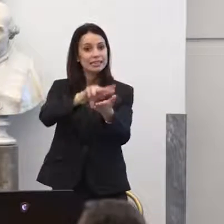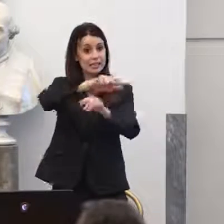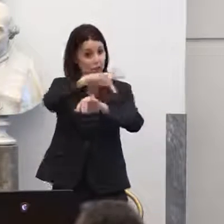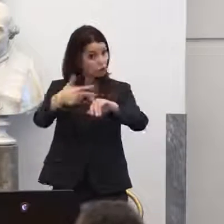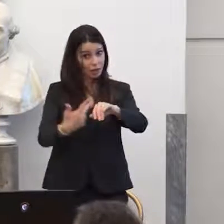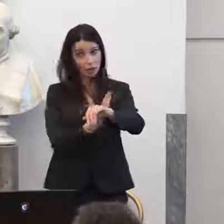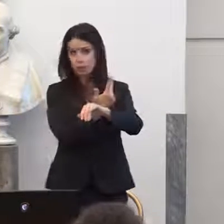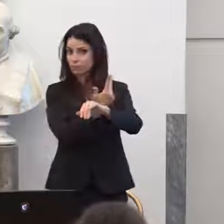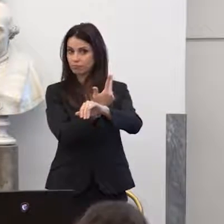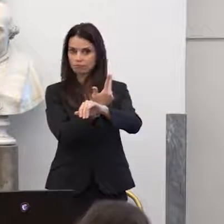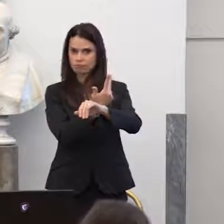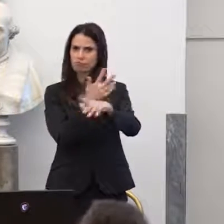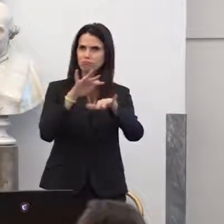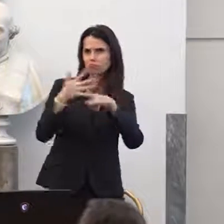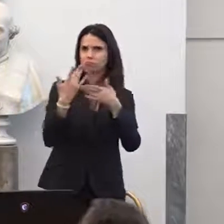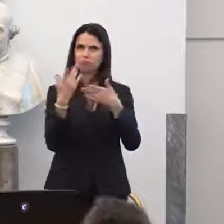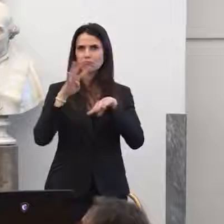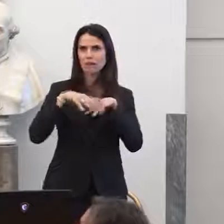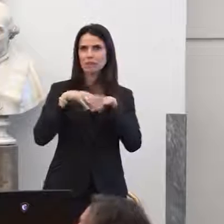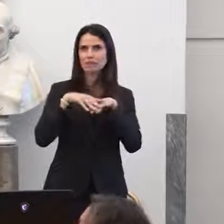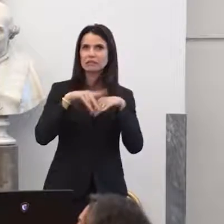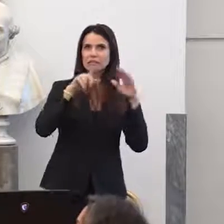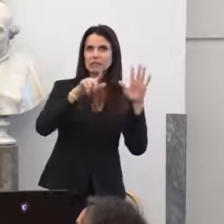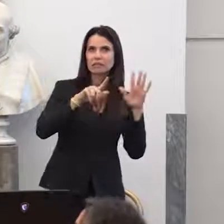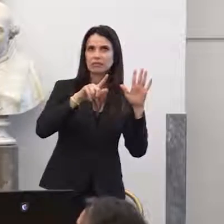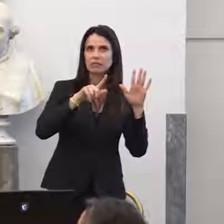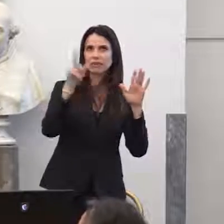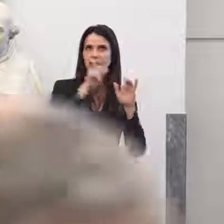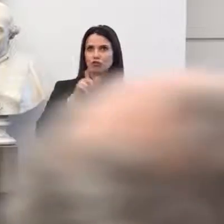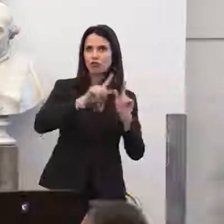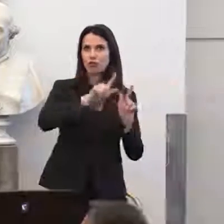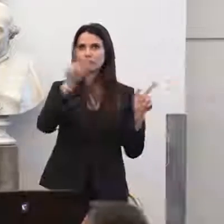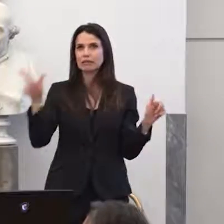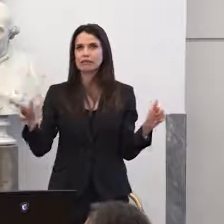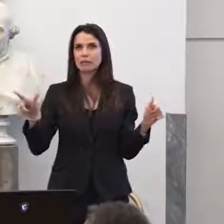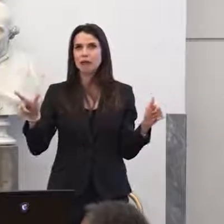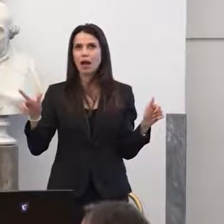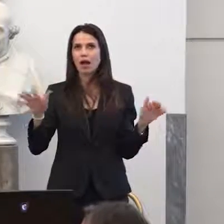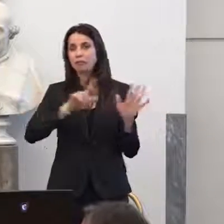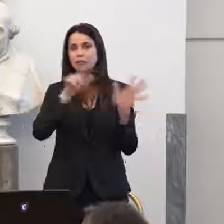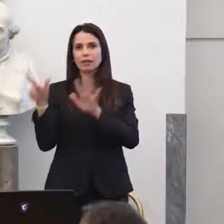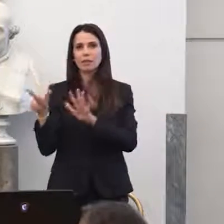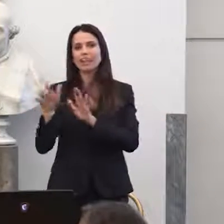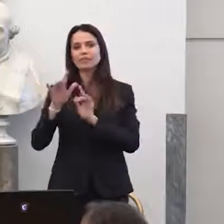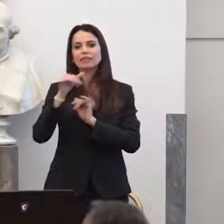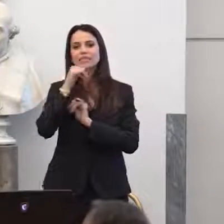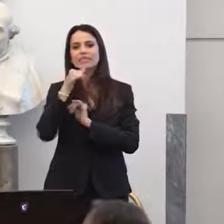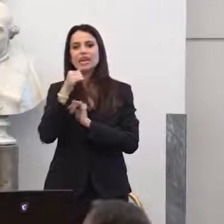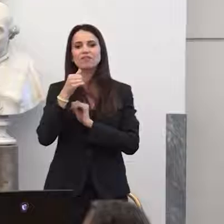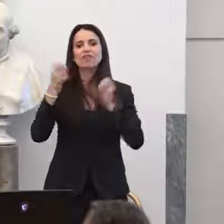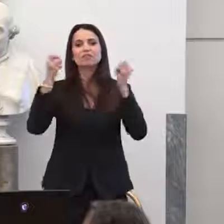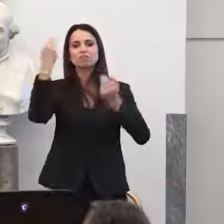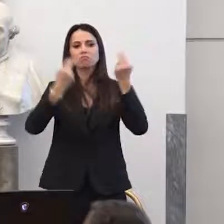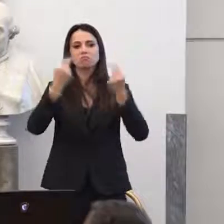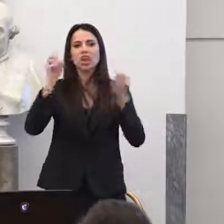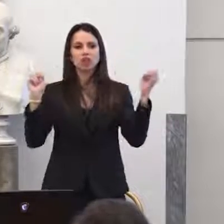perché se la matematica non è opinione, 7 giorni a settimana per 3 fa 21, ma 18 ore a settimana.